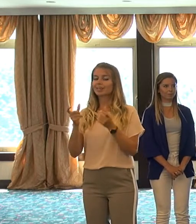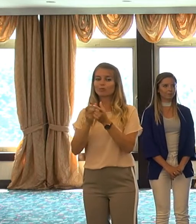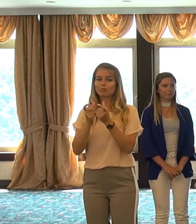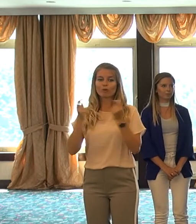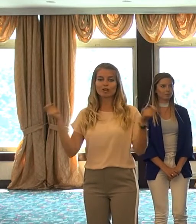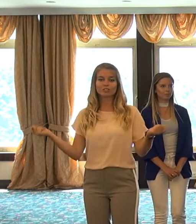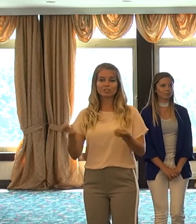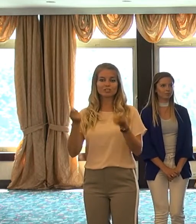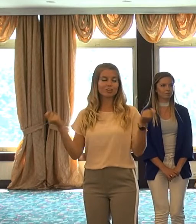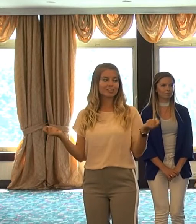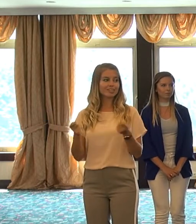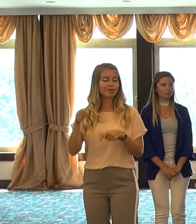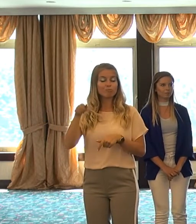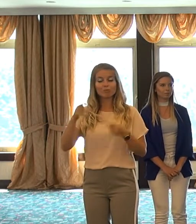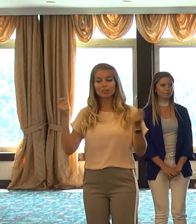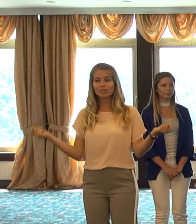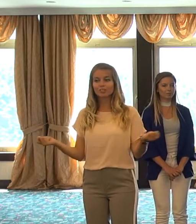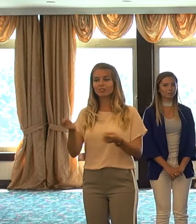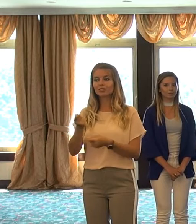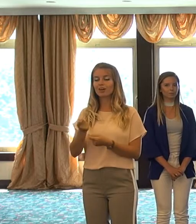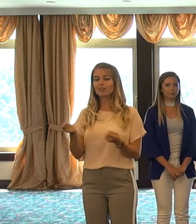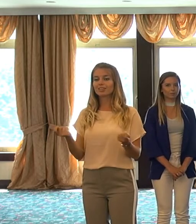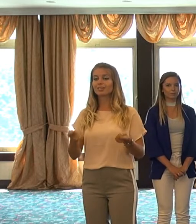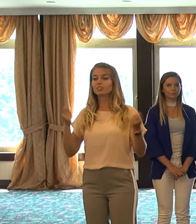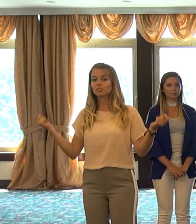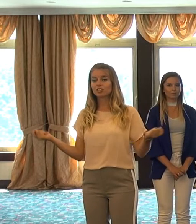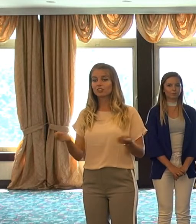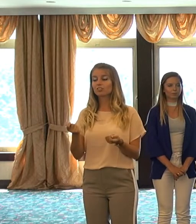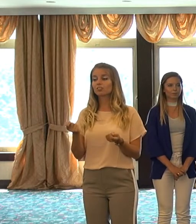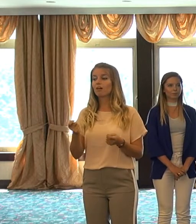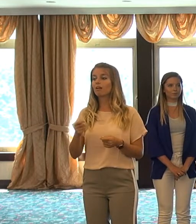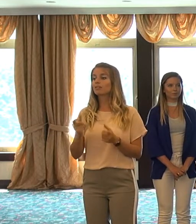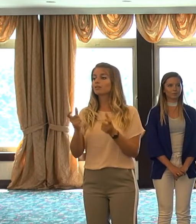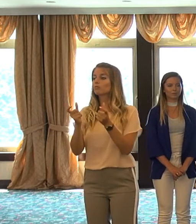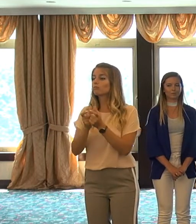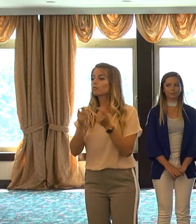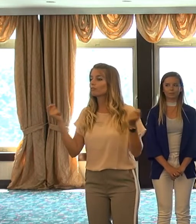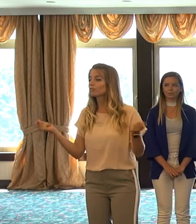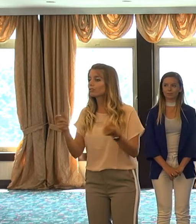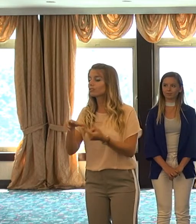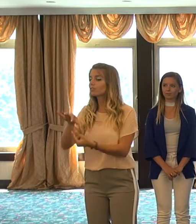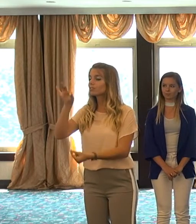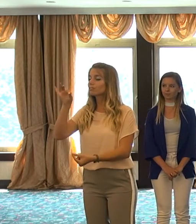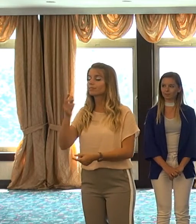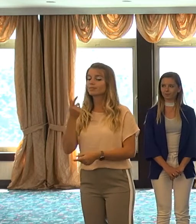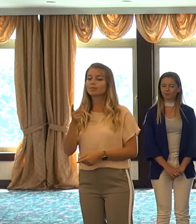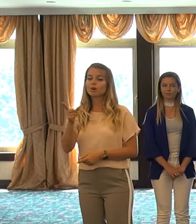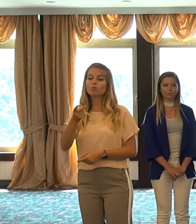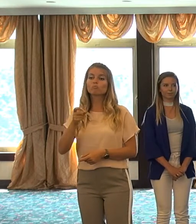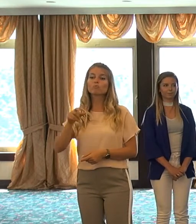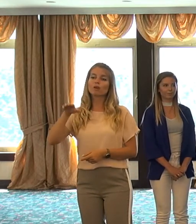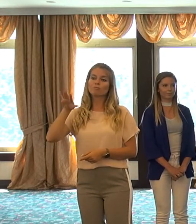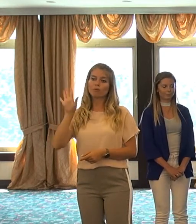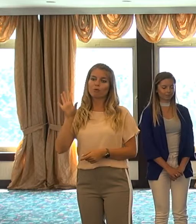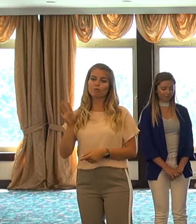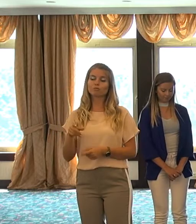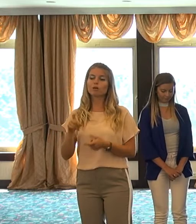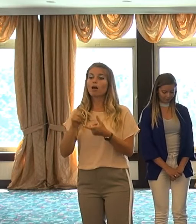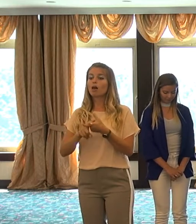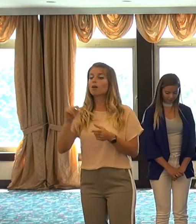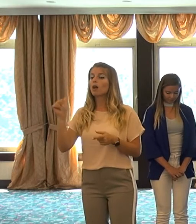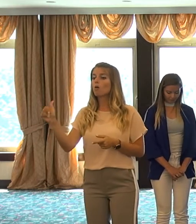yılda. Buradaki ekip kadar duyarlı, çalışan bir ekibi her yerde bulamıyoruz. Bunun altını çizmeden geçemeyeceğim. Ve en